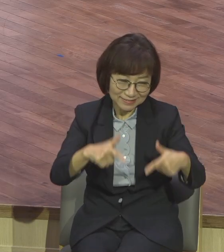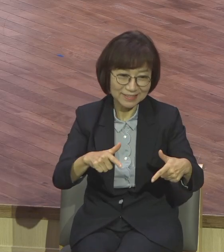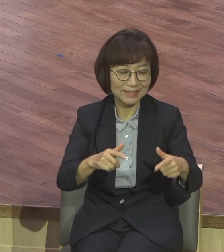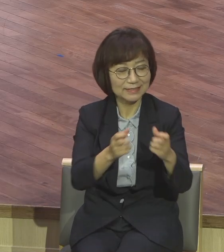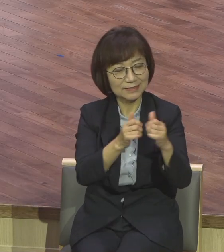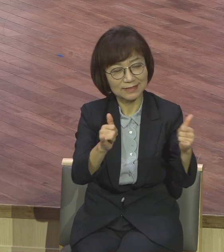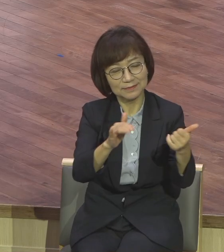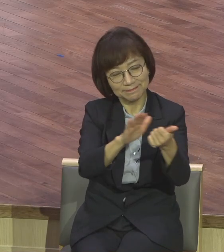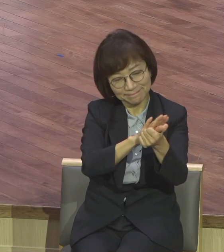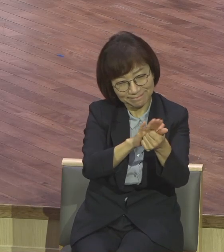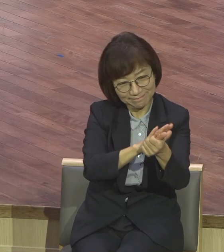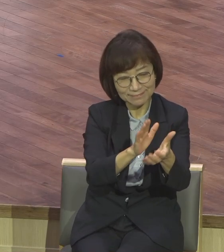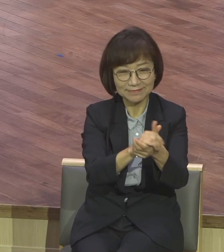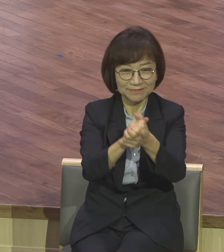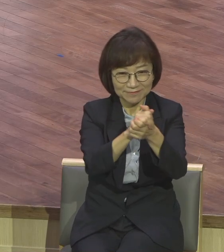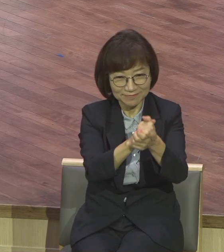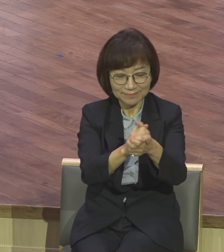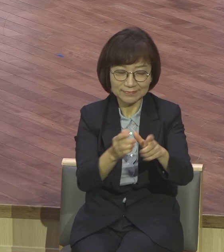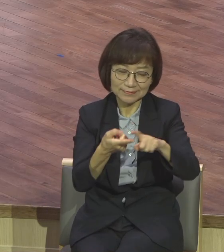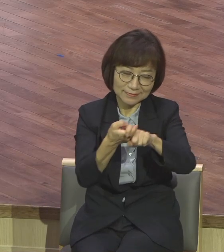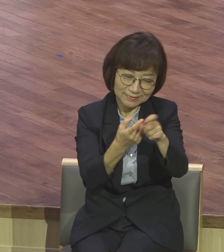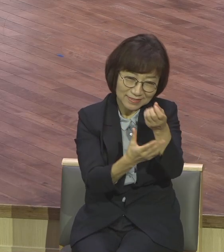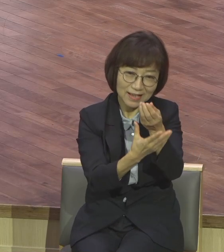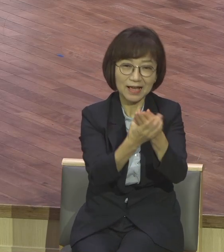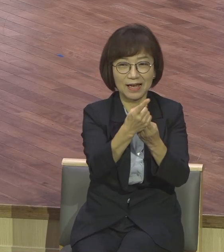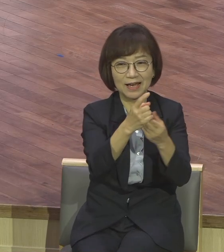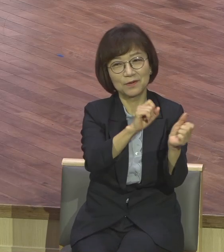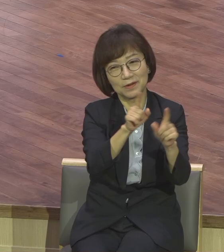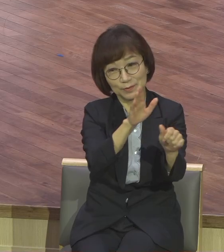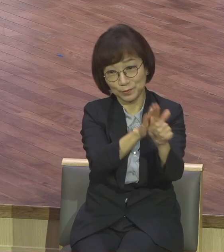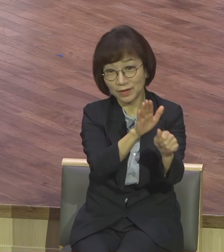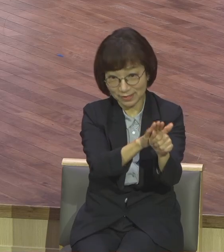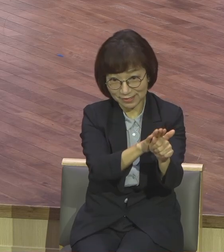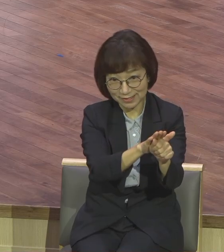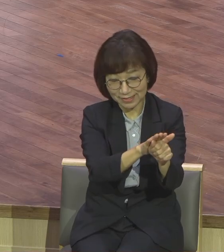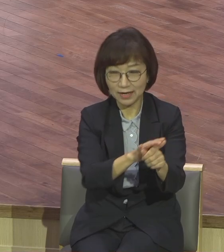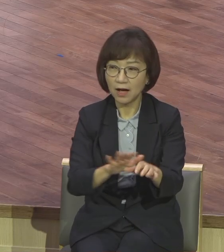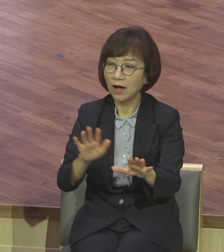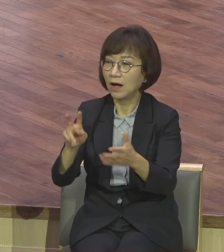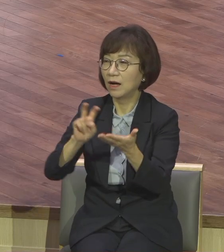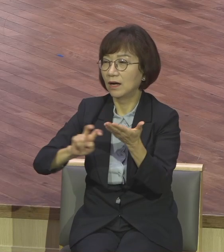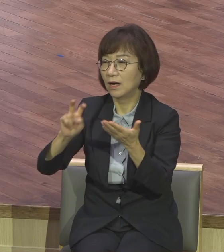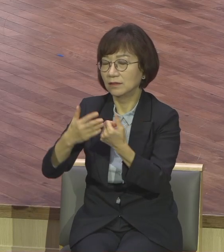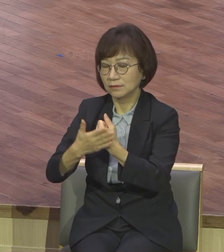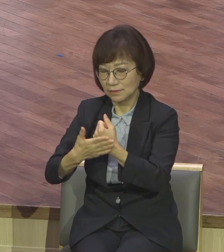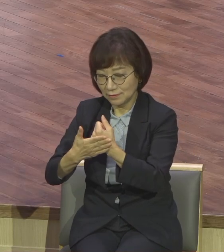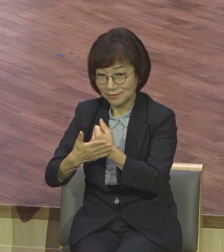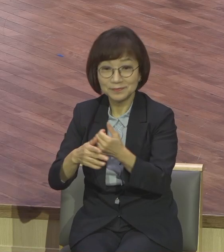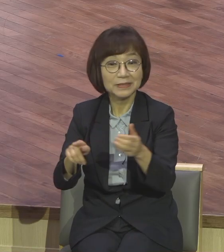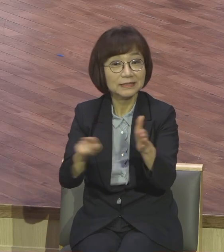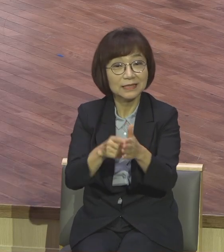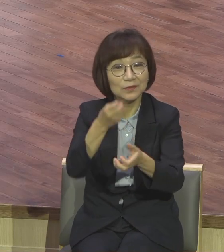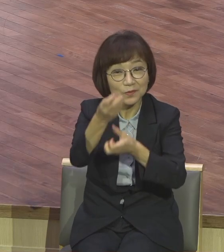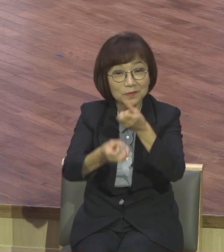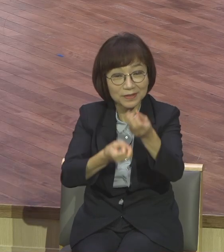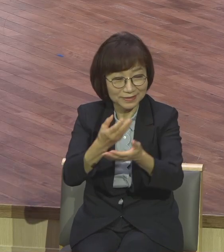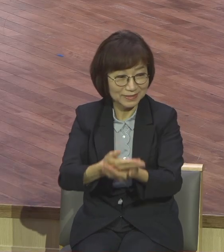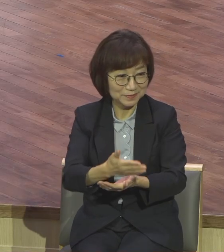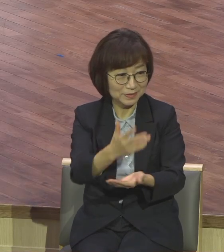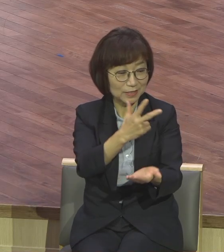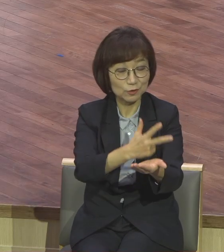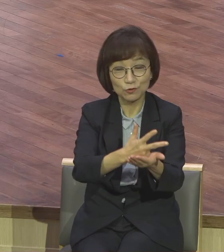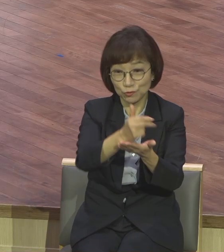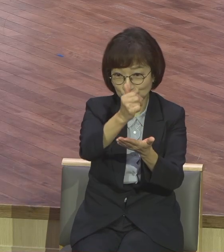다 화해하고 하나 되게 하고 살리는 것입니다. 은혜로운 창이었습니다. 신앙 고백합니다.